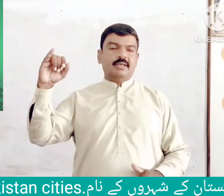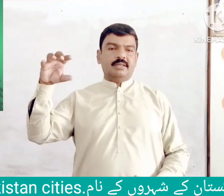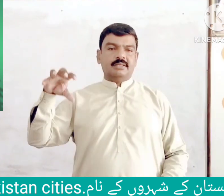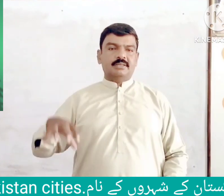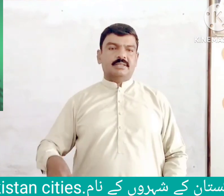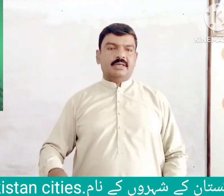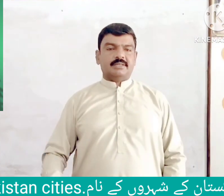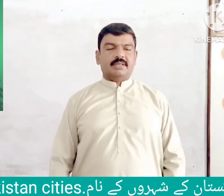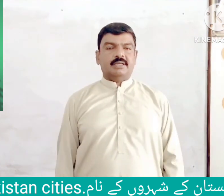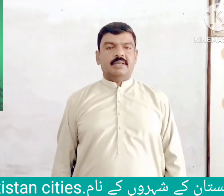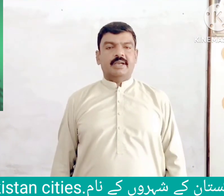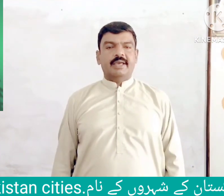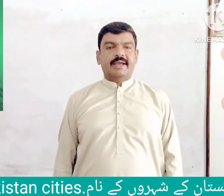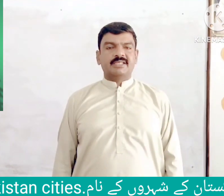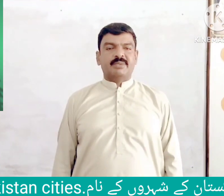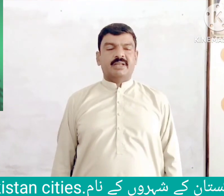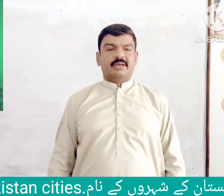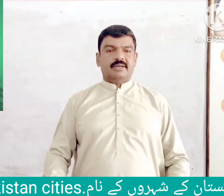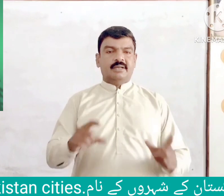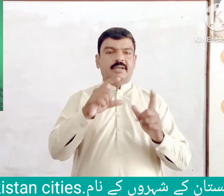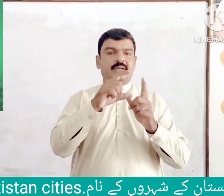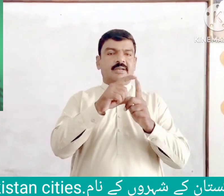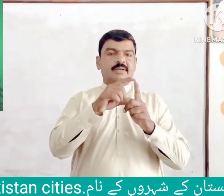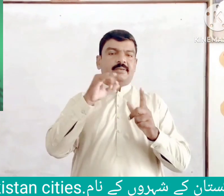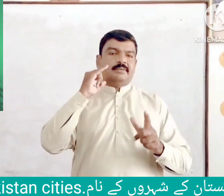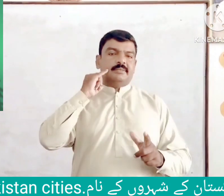DI जगह का स्थान, डेरा इस्माइल खान।